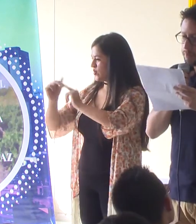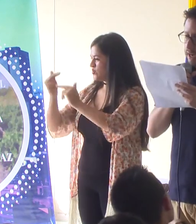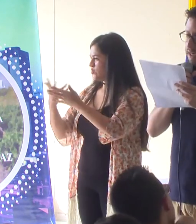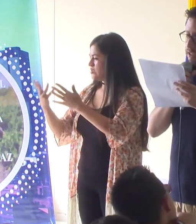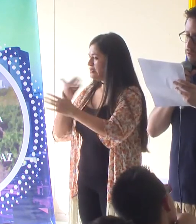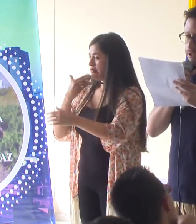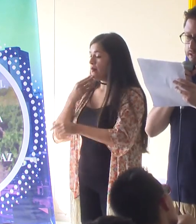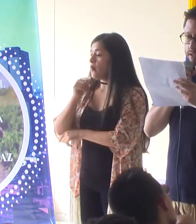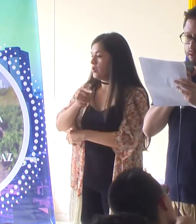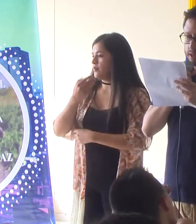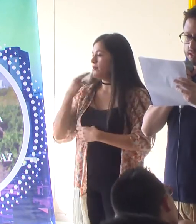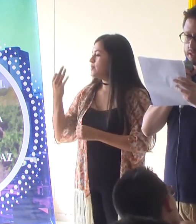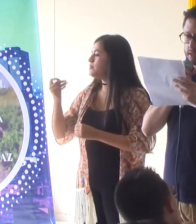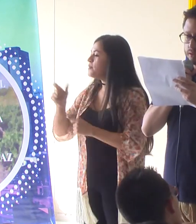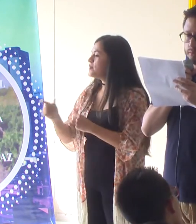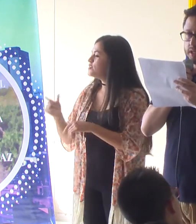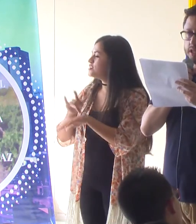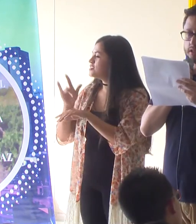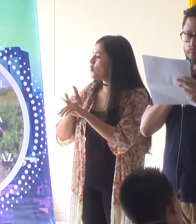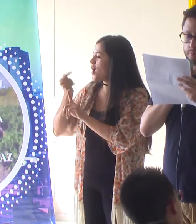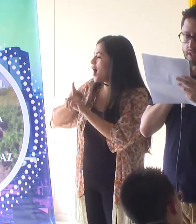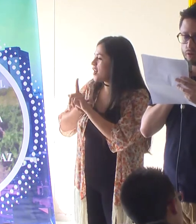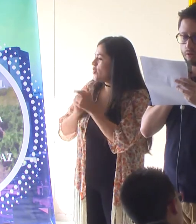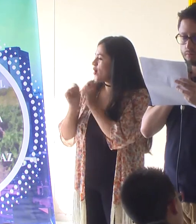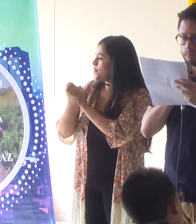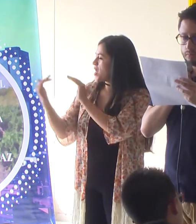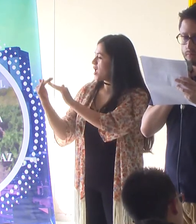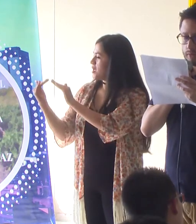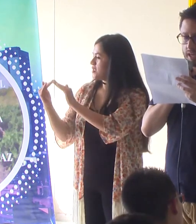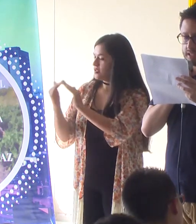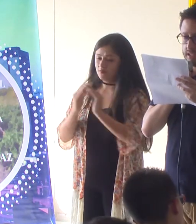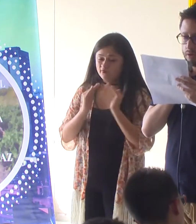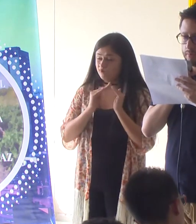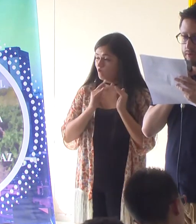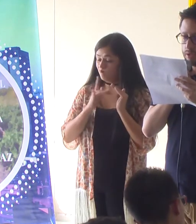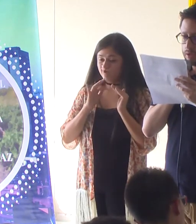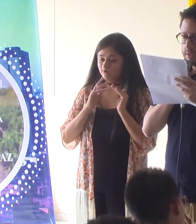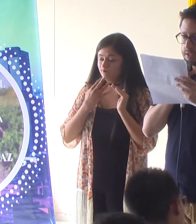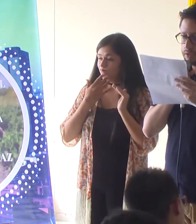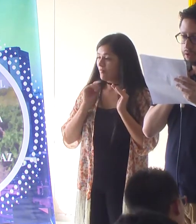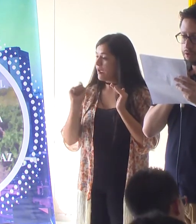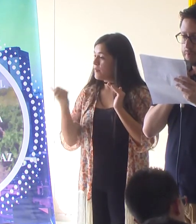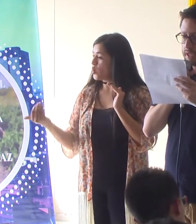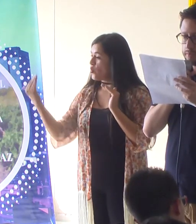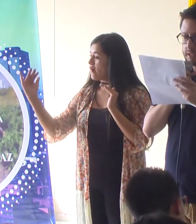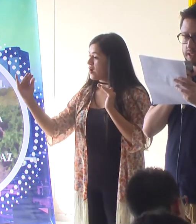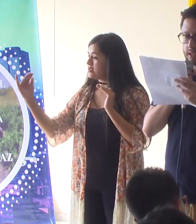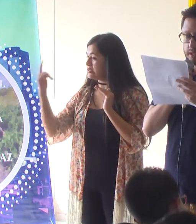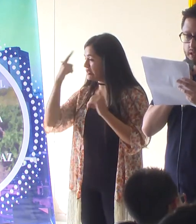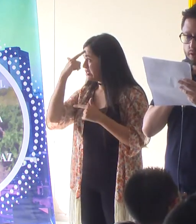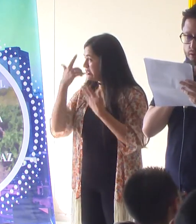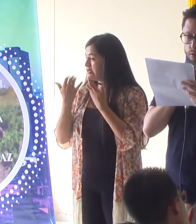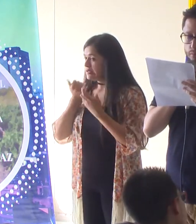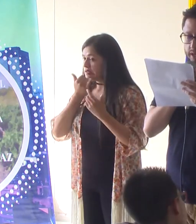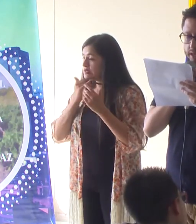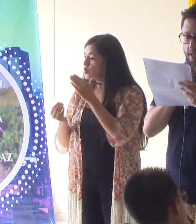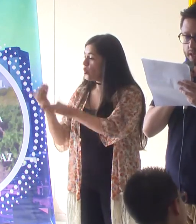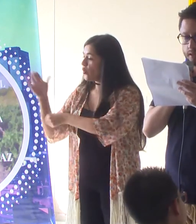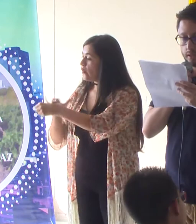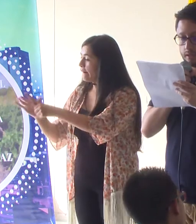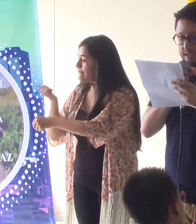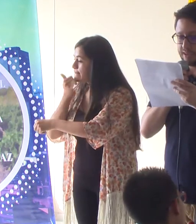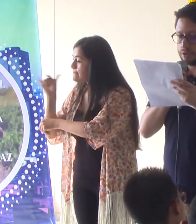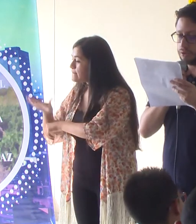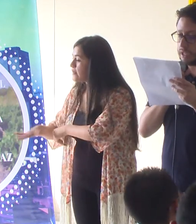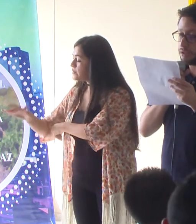empacan en su trasteo la incertidumbre de la expropiación así lo han vivido los vecinos de los planes parciales de renovación urbana que